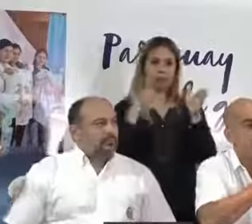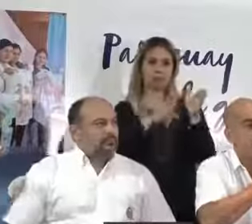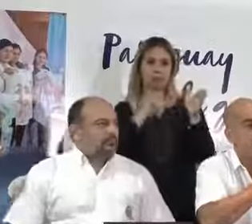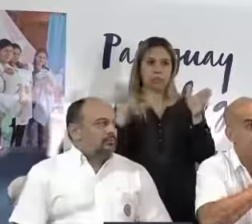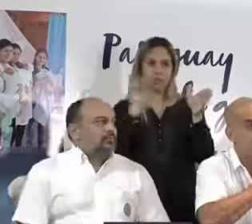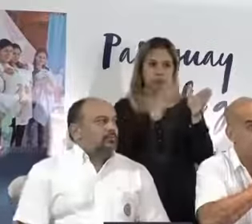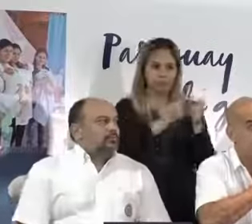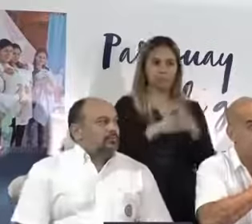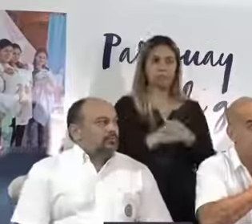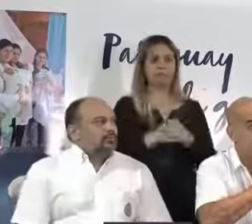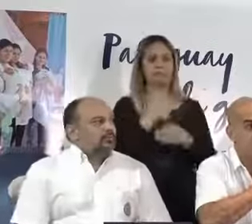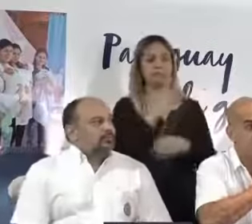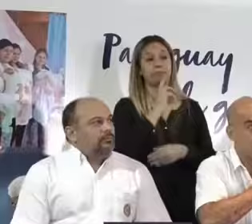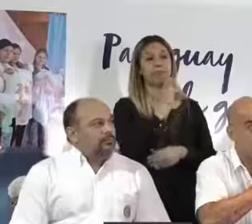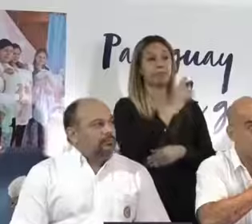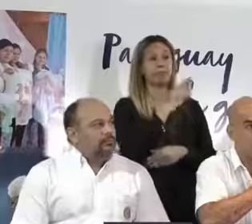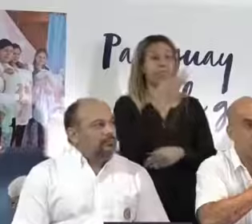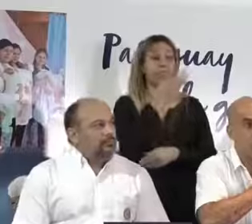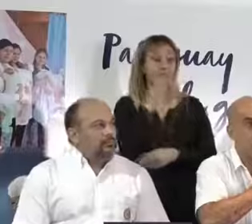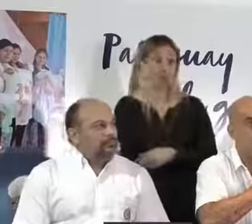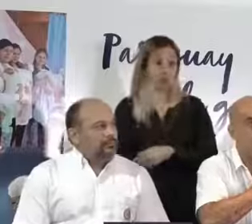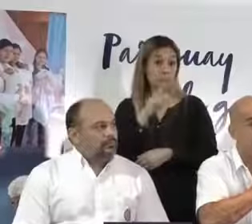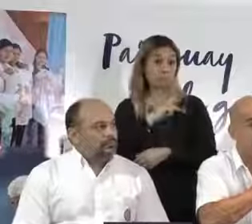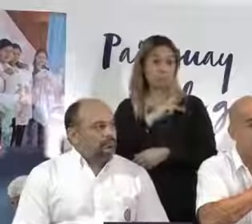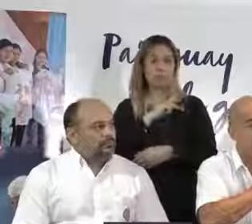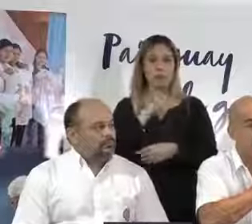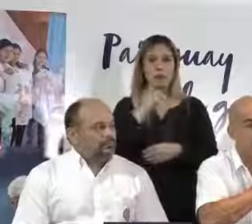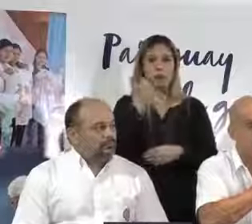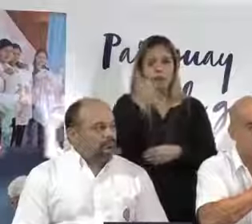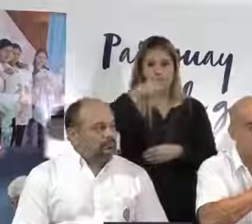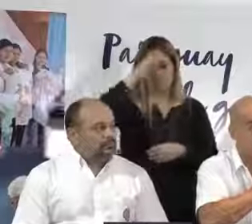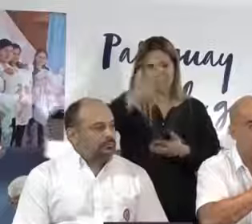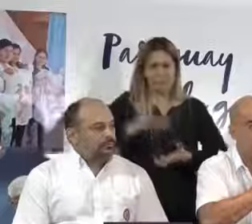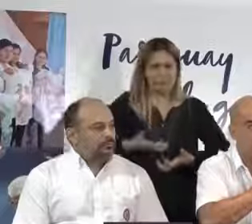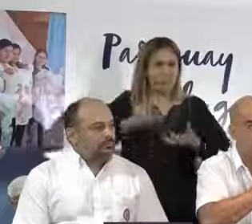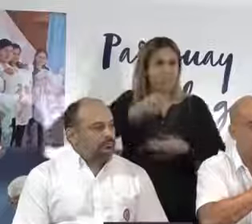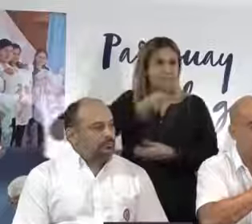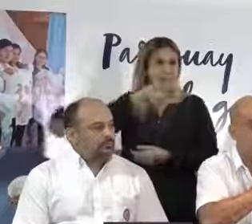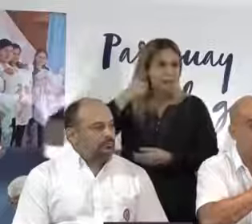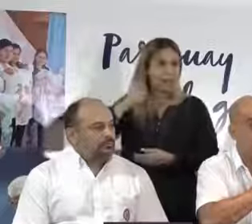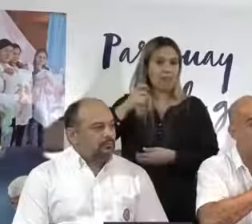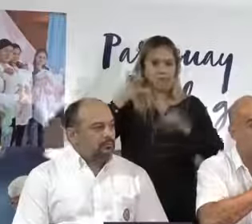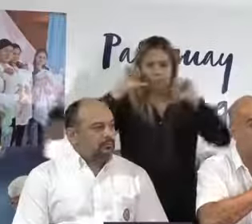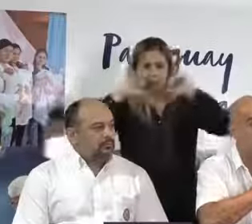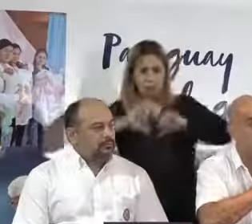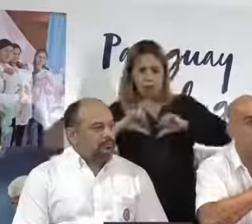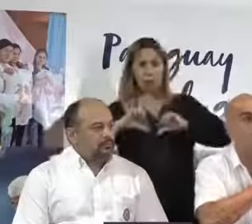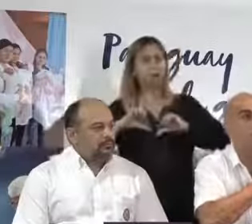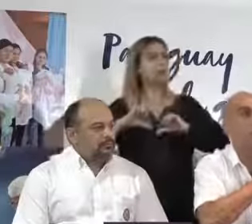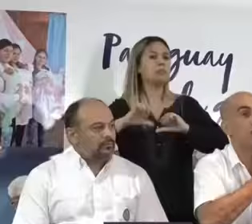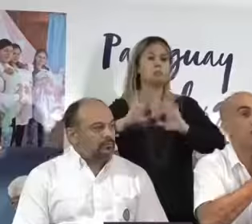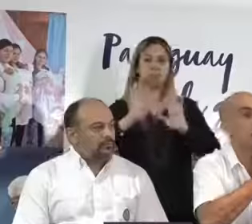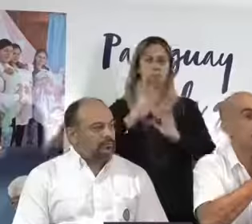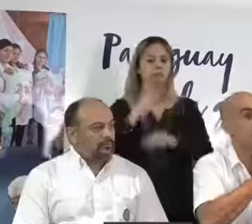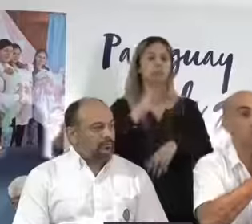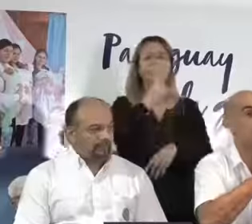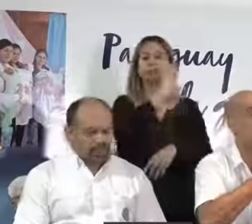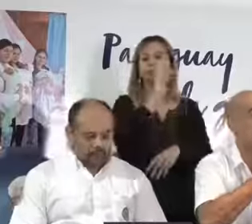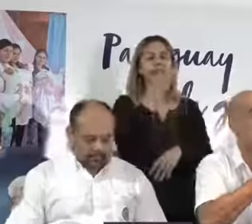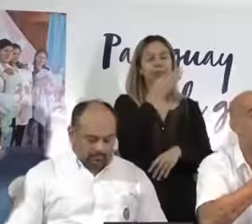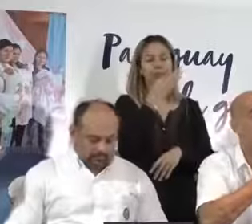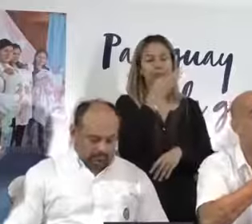no presenta un empeoramiento de los síntomas, no requiere acudir a ningún centro o establecimiento de salud, puede completar. Les voy a dar un